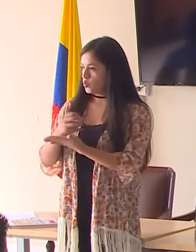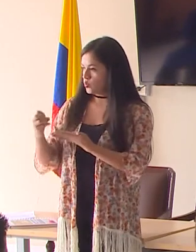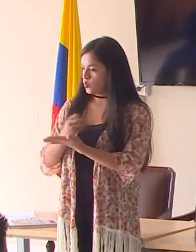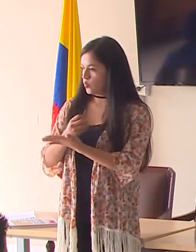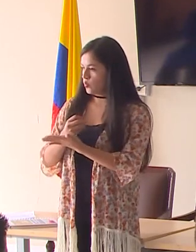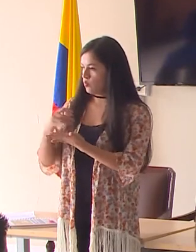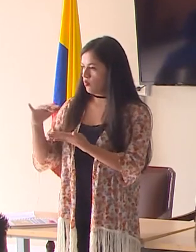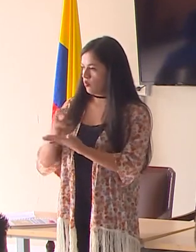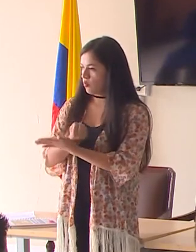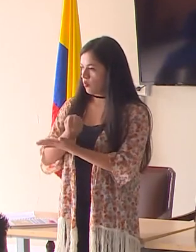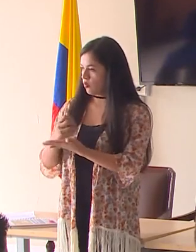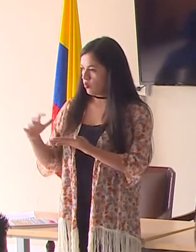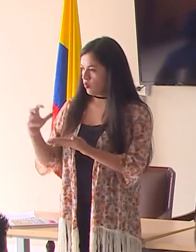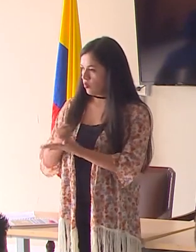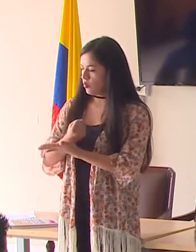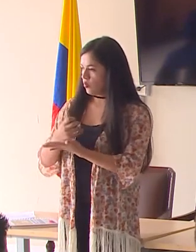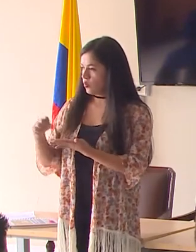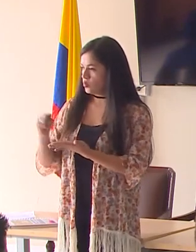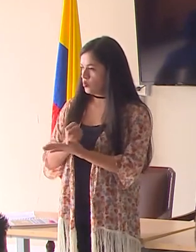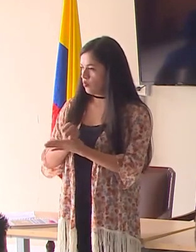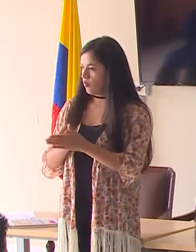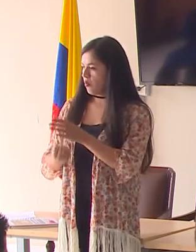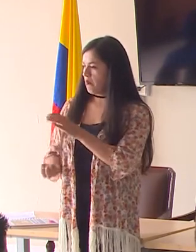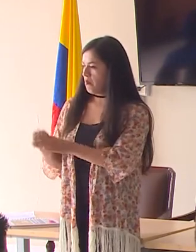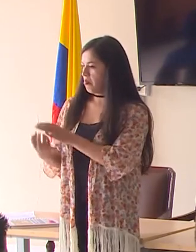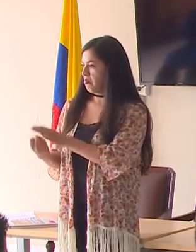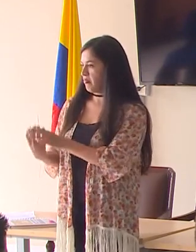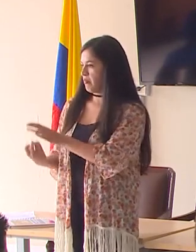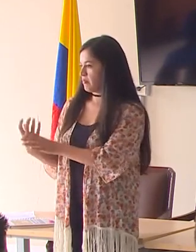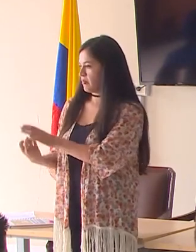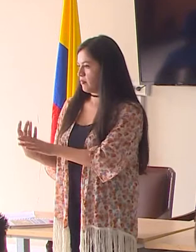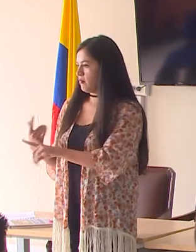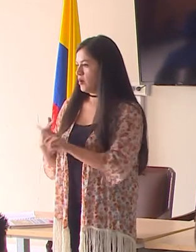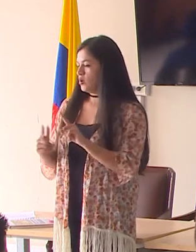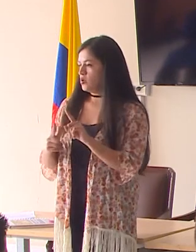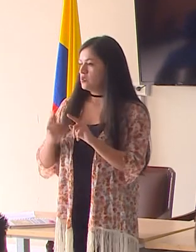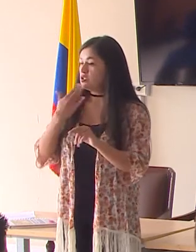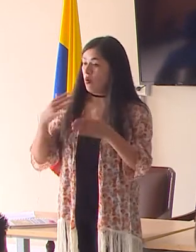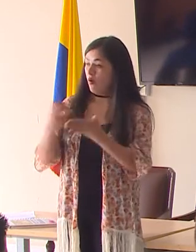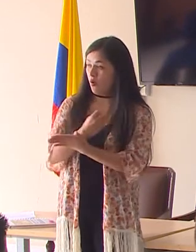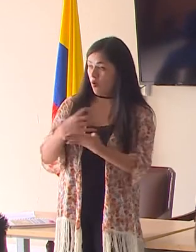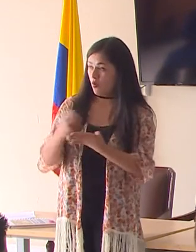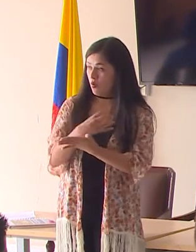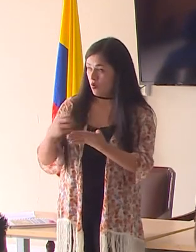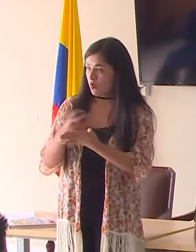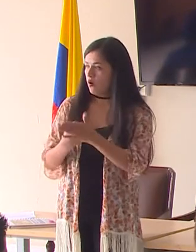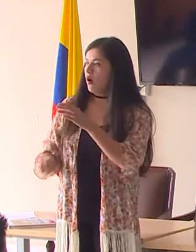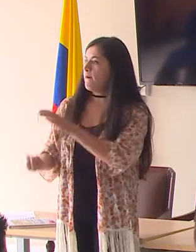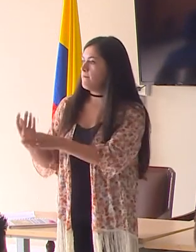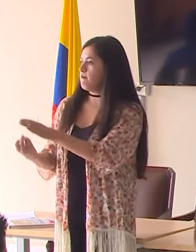mecanismos de consumo pues voy a estar produciendo menos basura generación de redes cooperativas